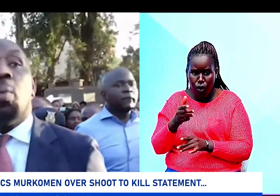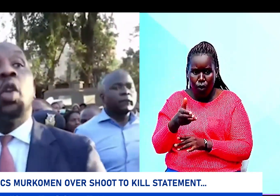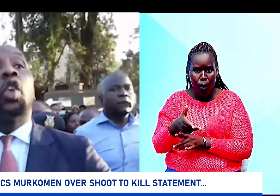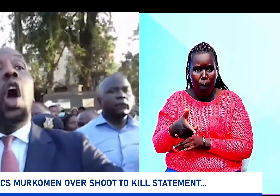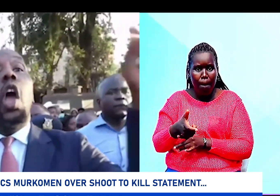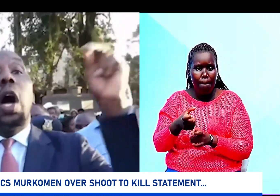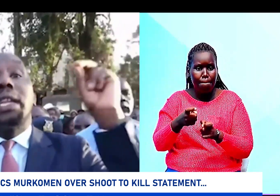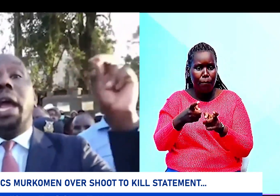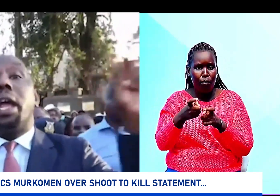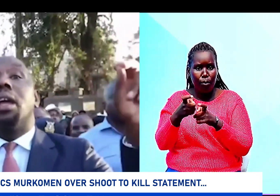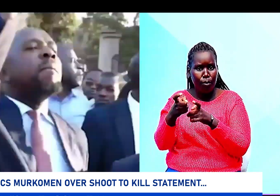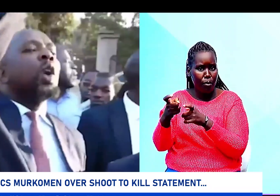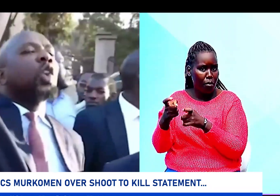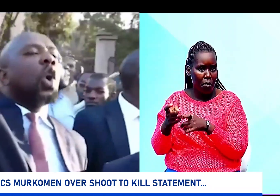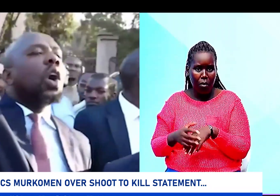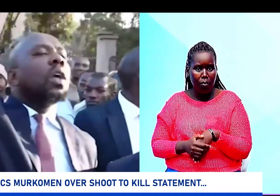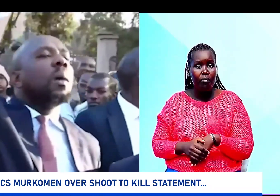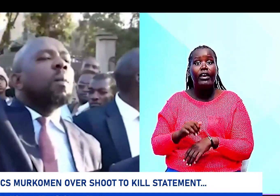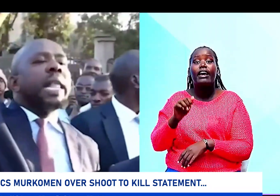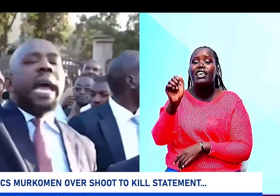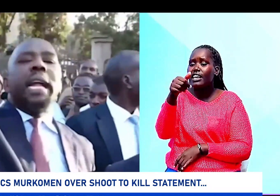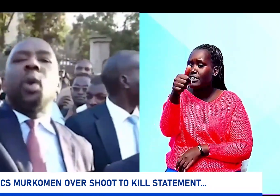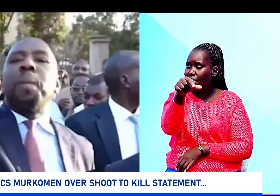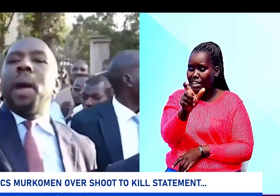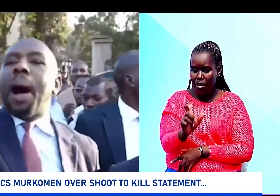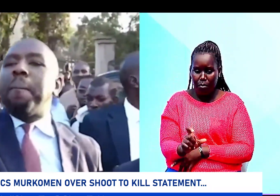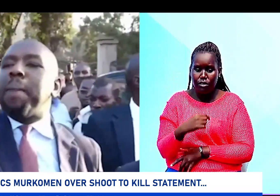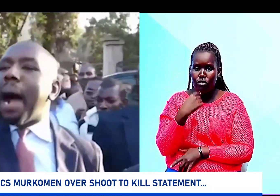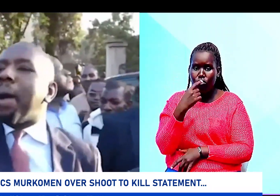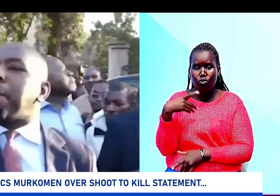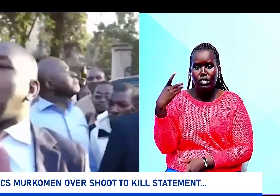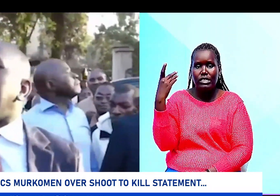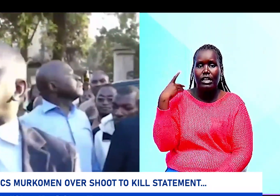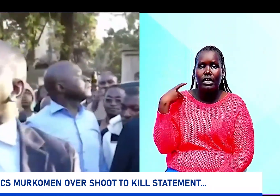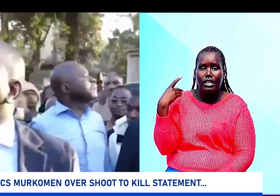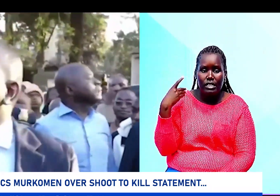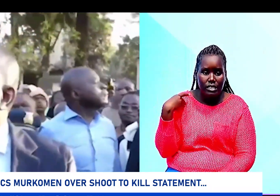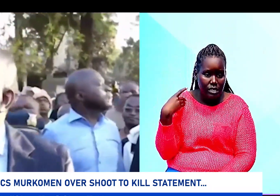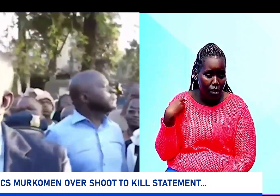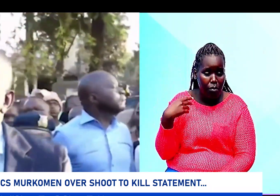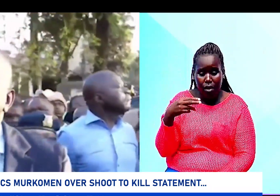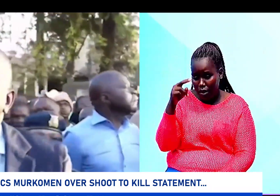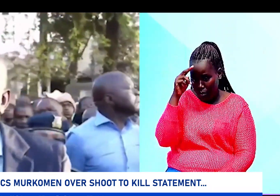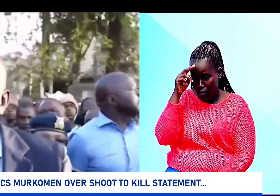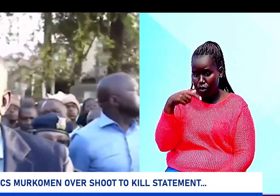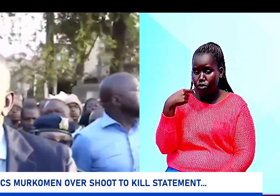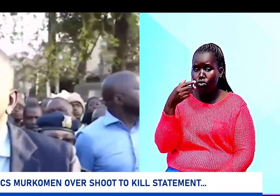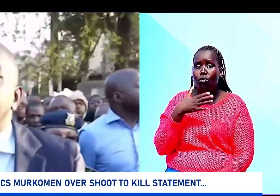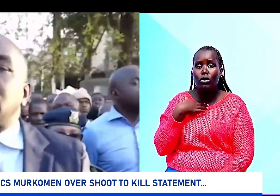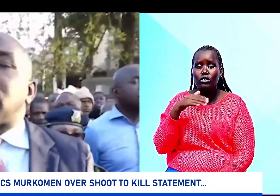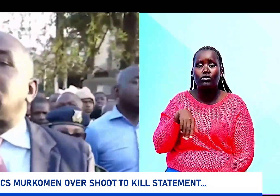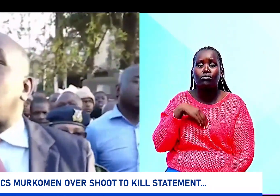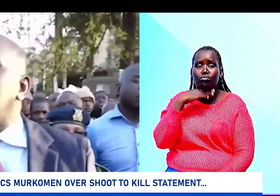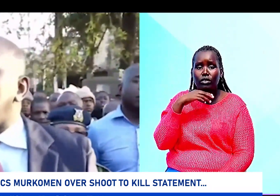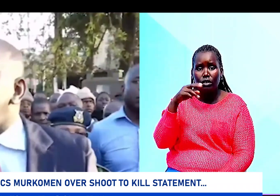Mtu yoyote, mtu mwenye anasumbuliwa mawe, polisi anataka kuua polisi, ati atakuja